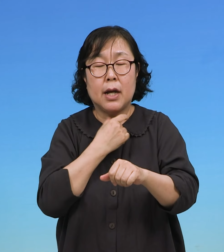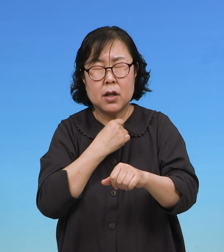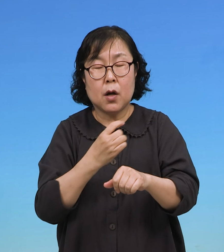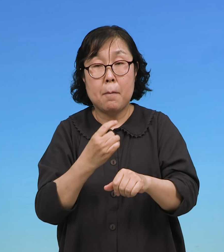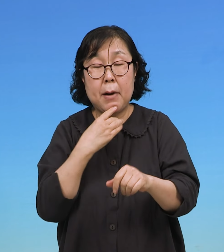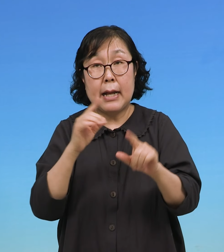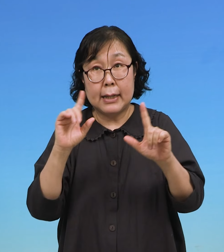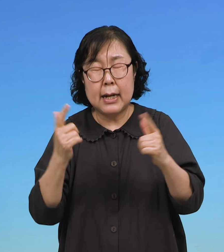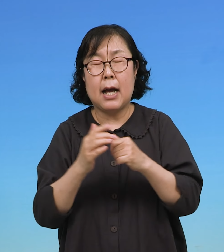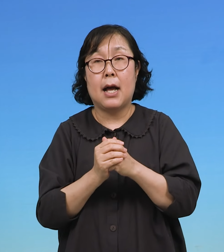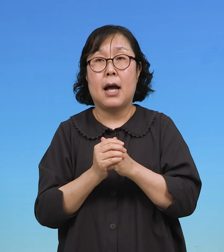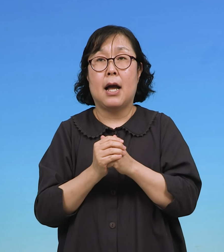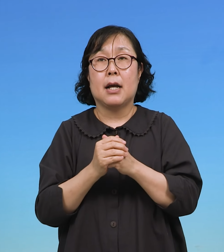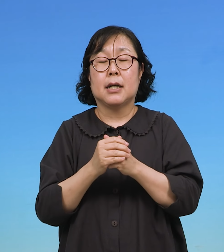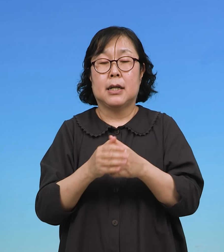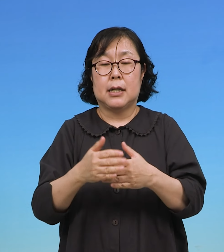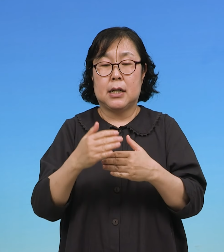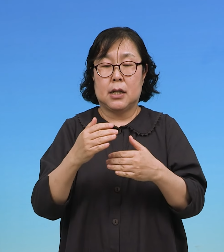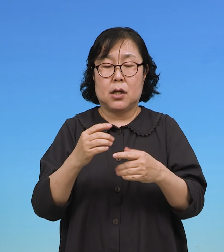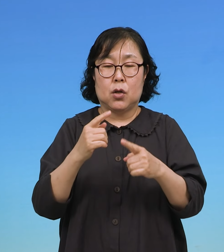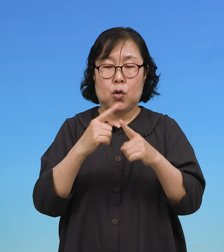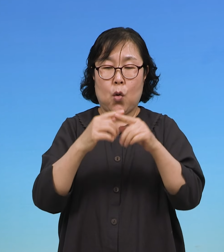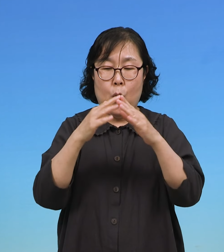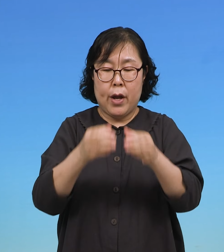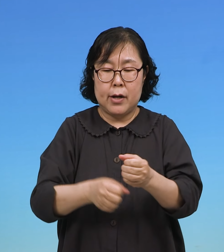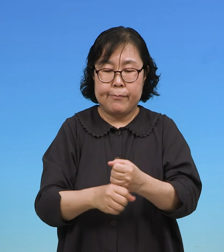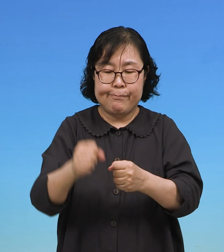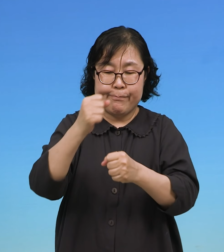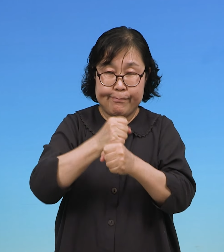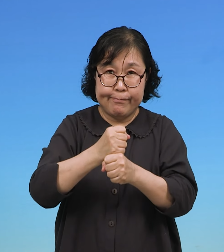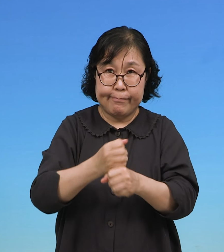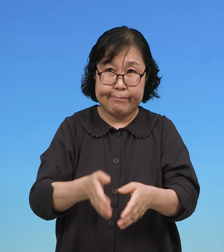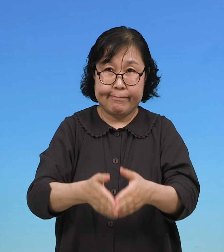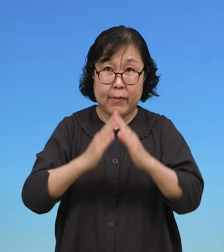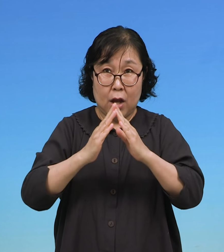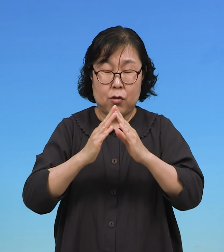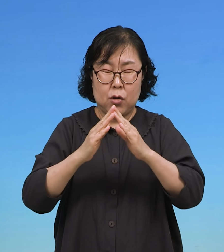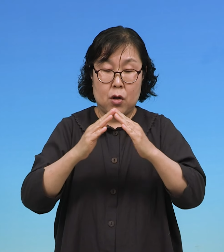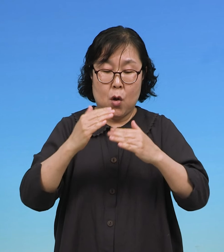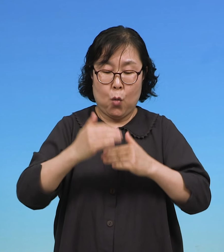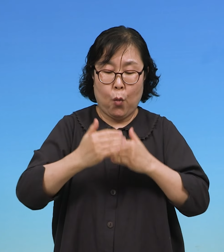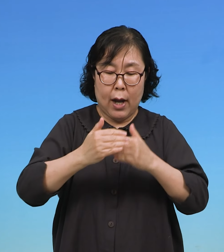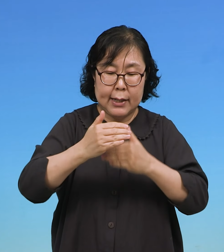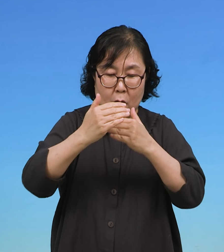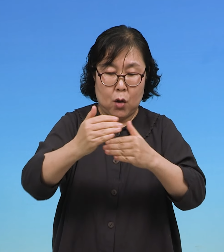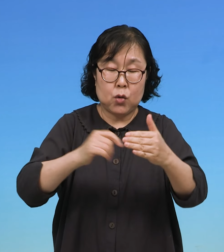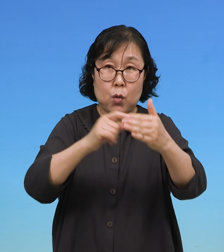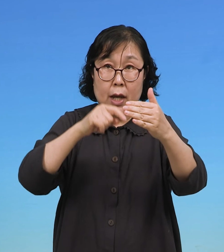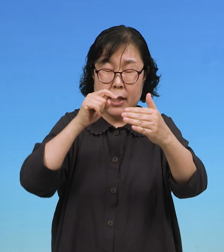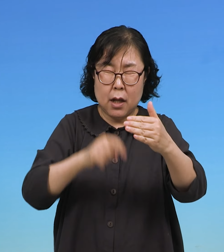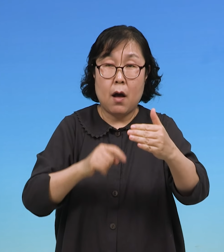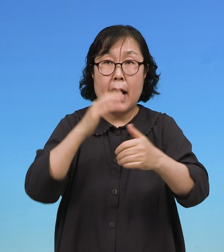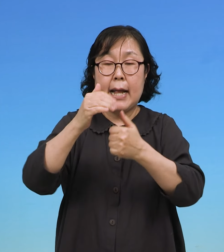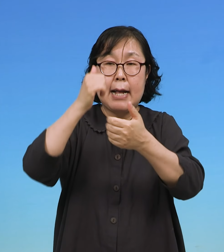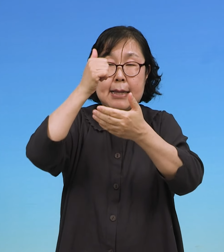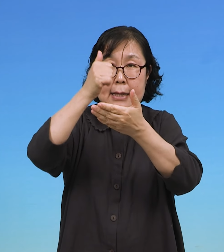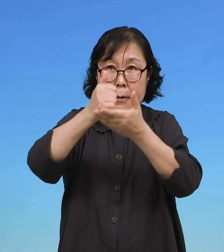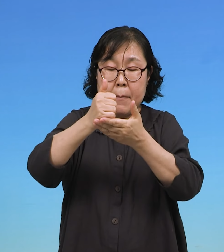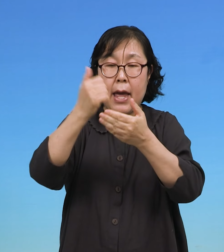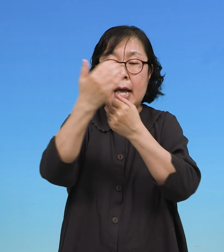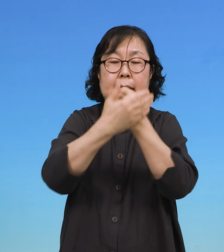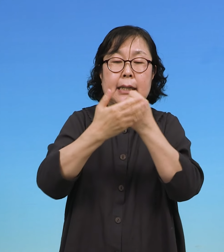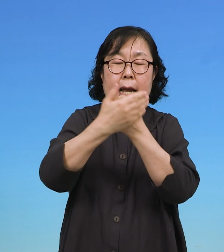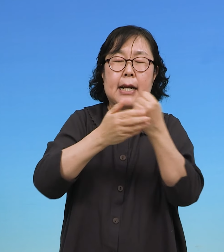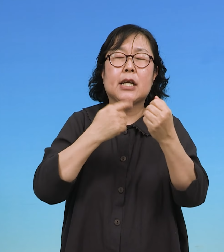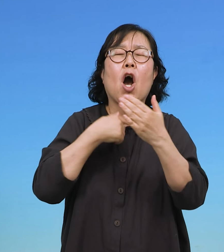과정에서 이분은 창세기 17장에서의 하나님의 환대, 하나님의 호의, 하나님의 은혜에 대한 감격이 있는 거예요. 그래서 이